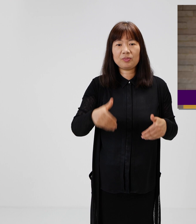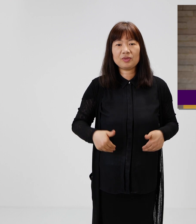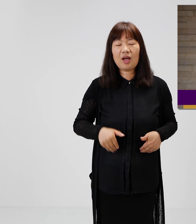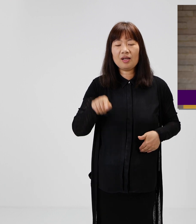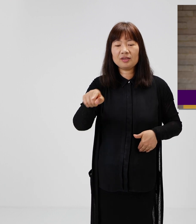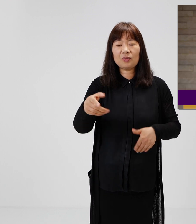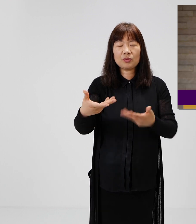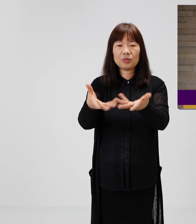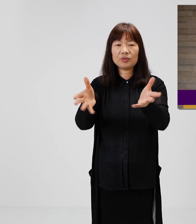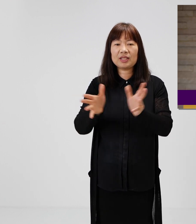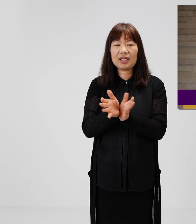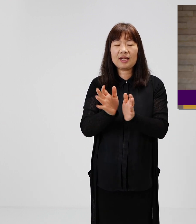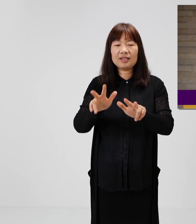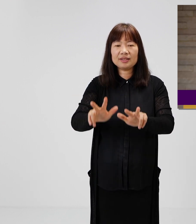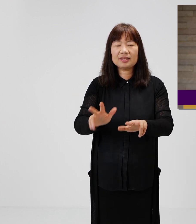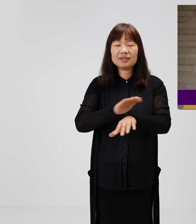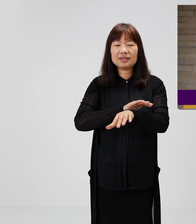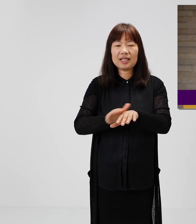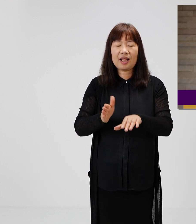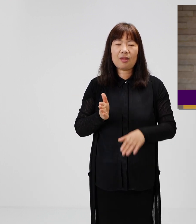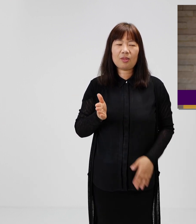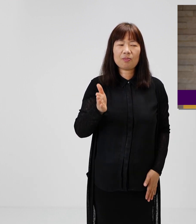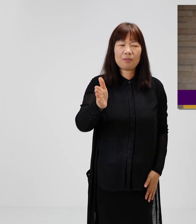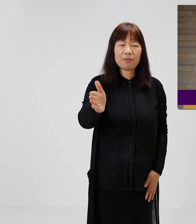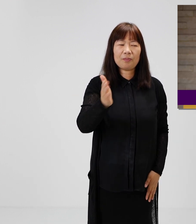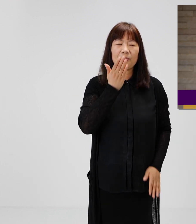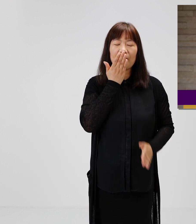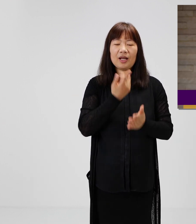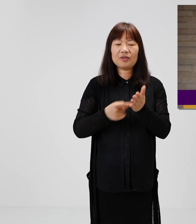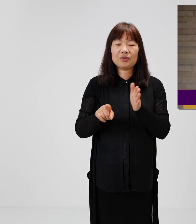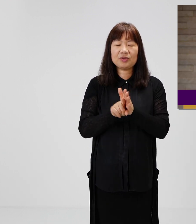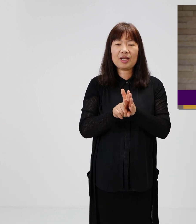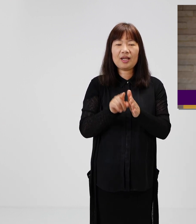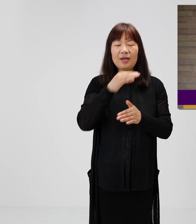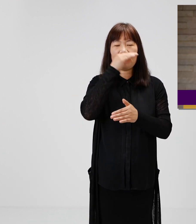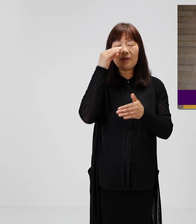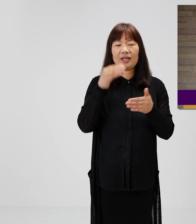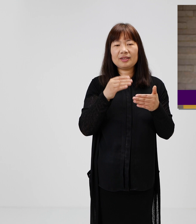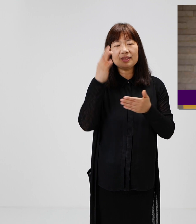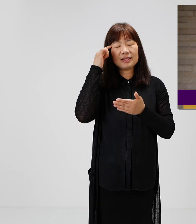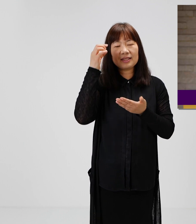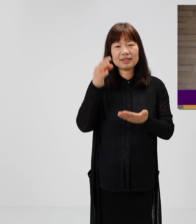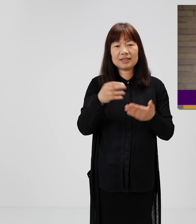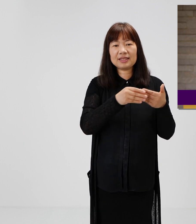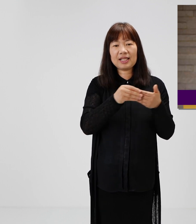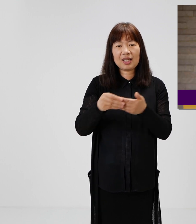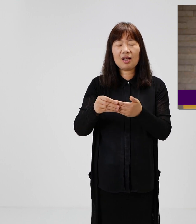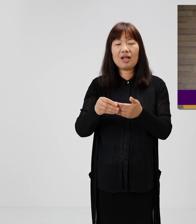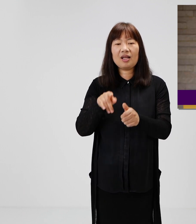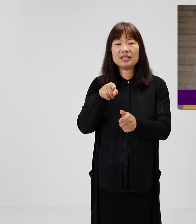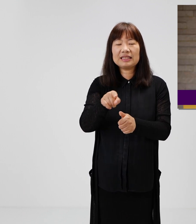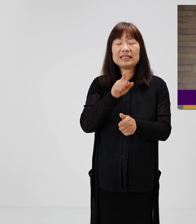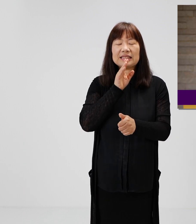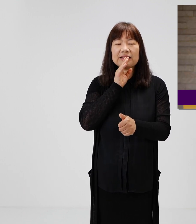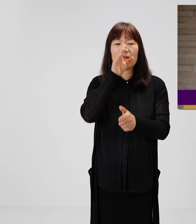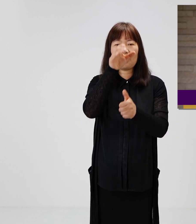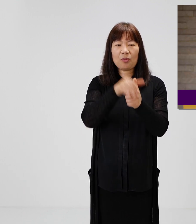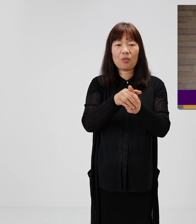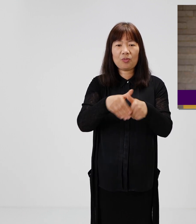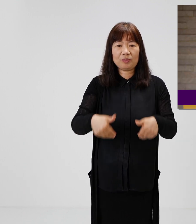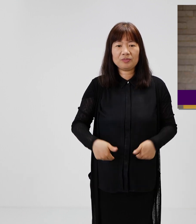공동체가 지금 제대로 가도록 바른 가치관으로 인도하는 게 리더의 진짜